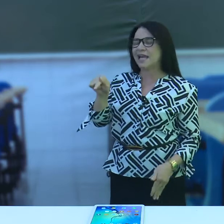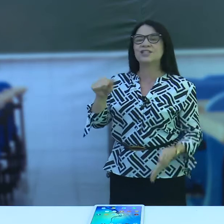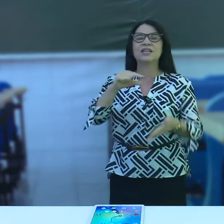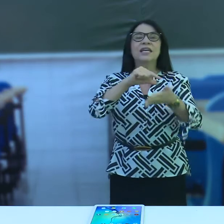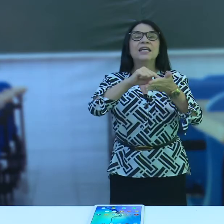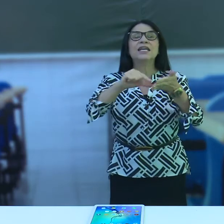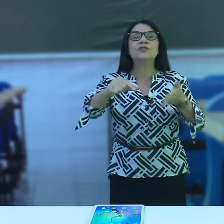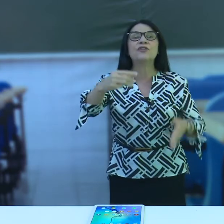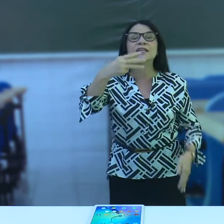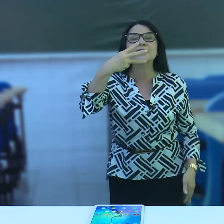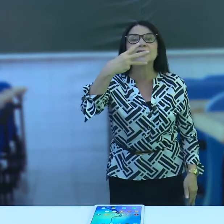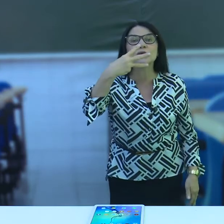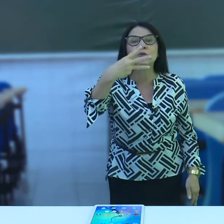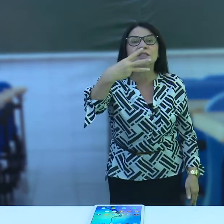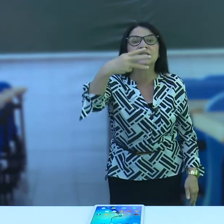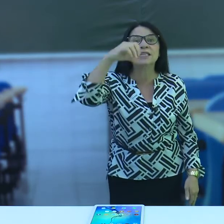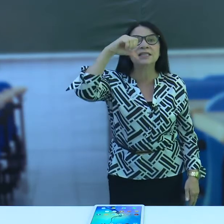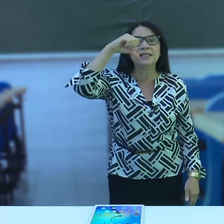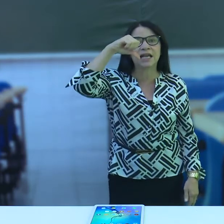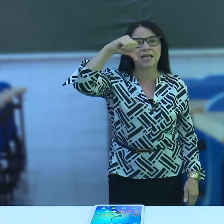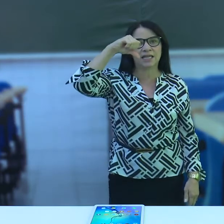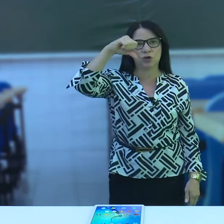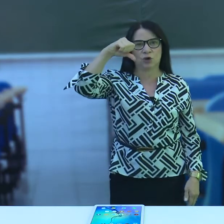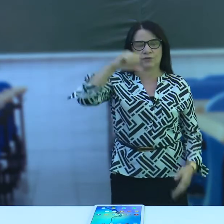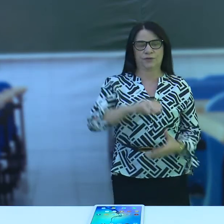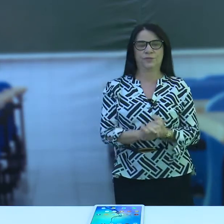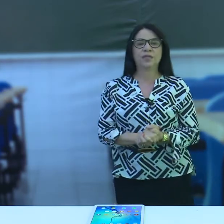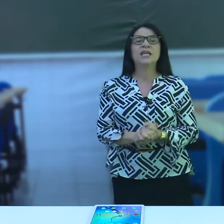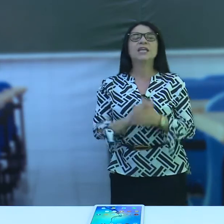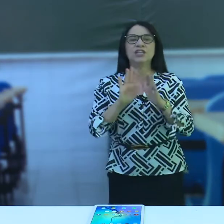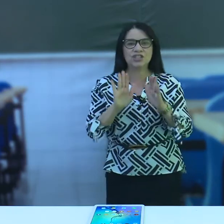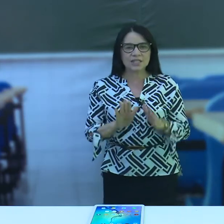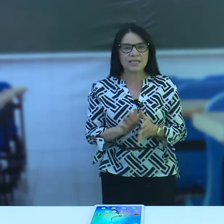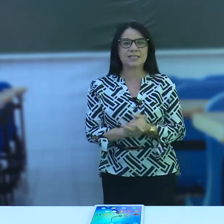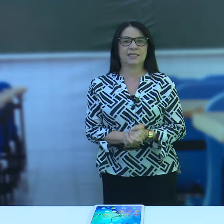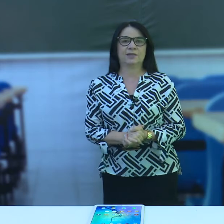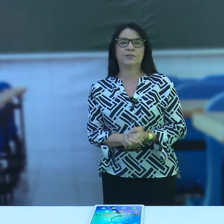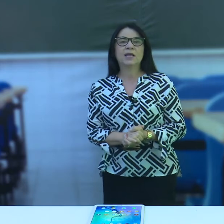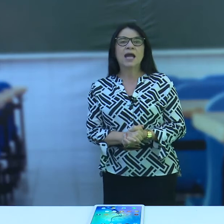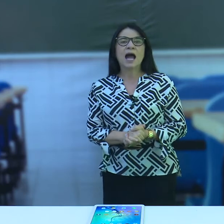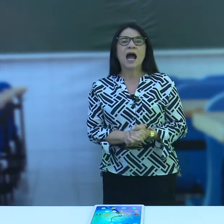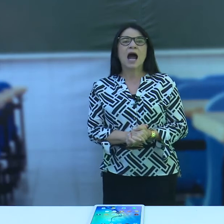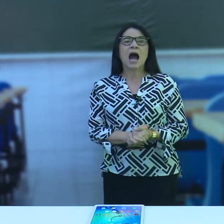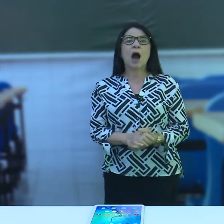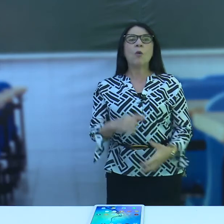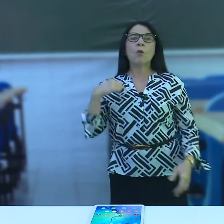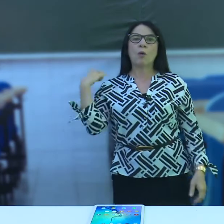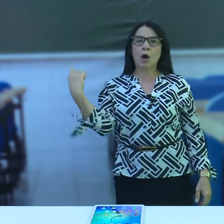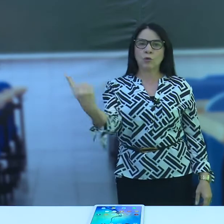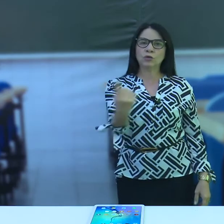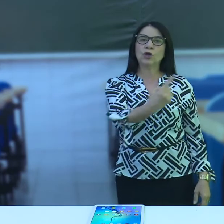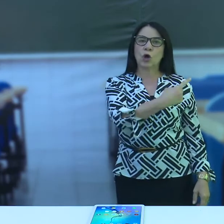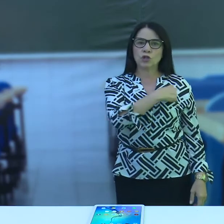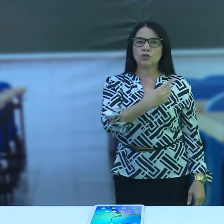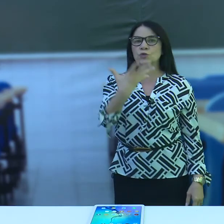7 e no versículo 39, que diz assim: ao qual